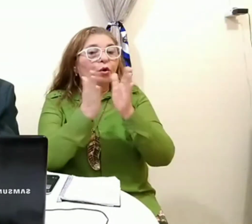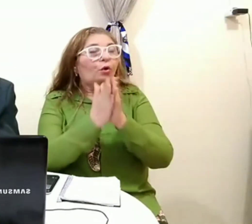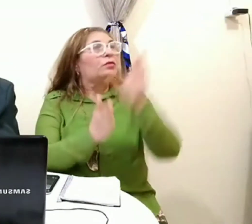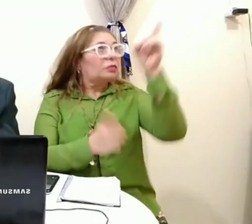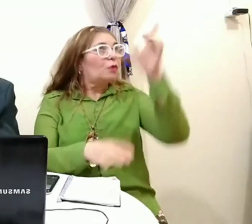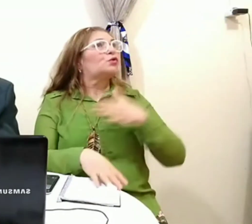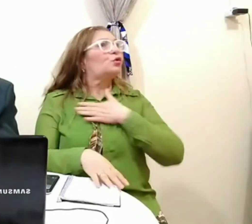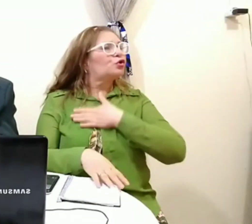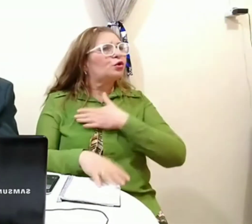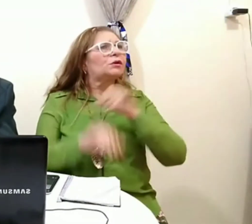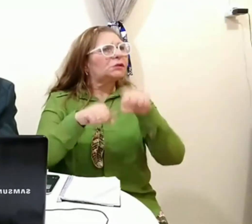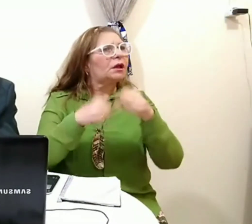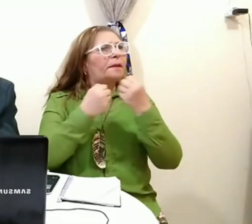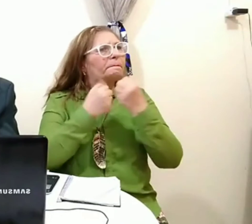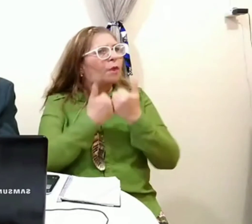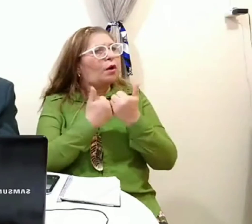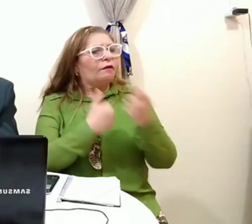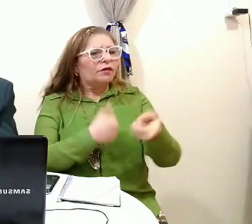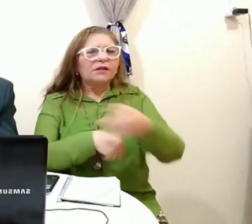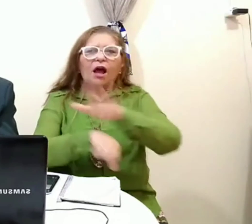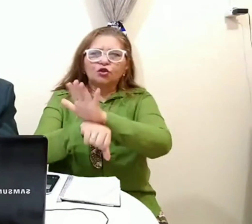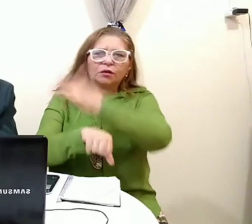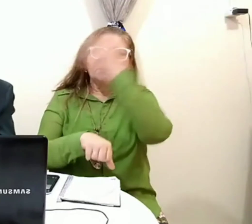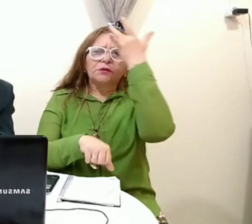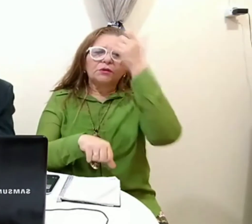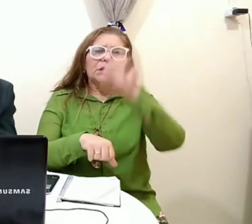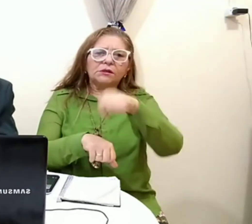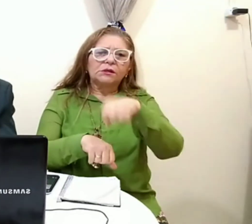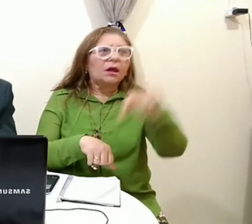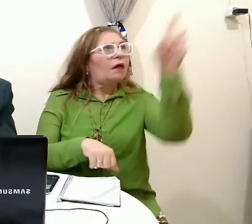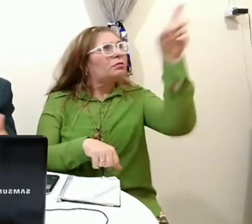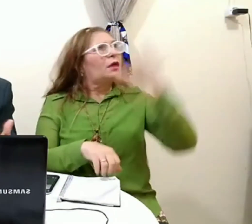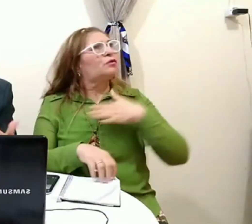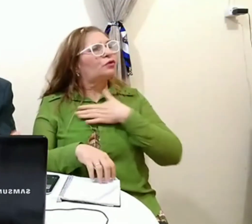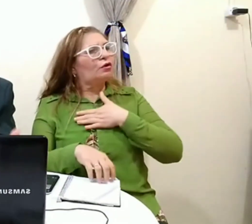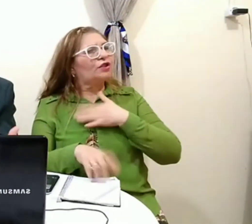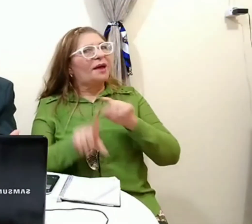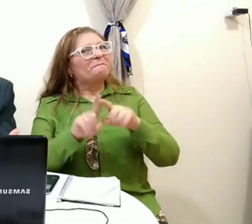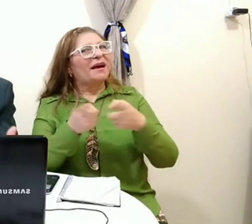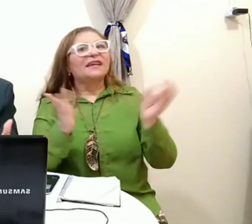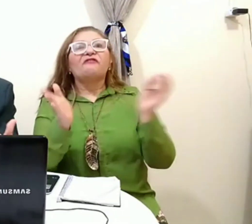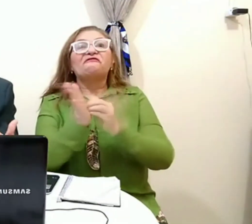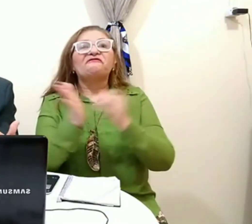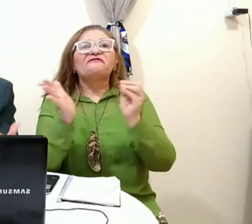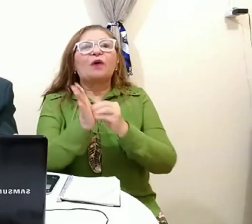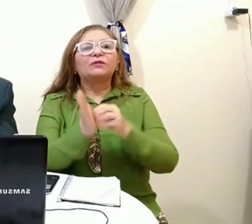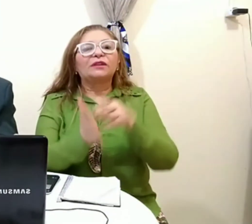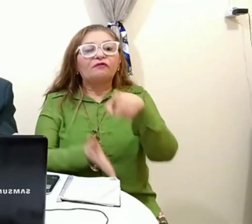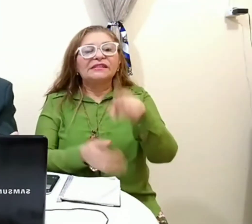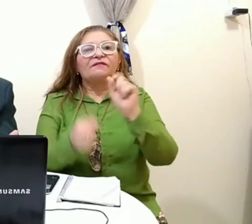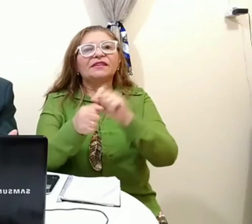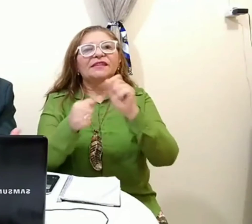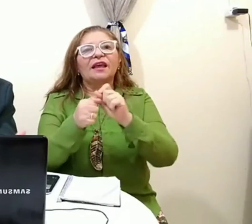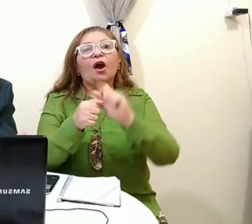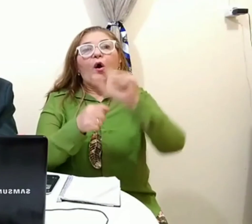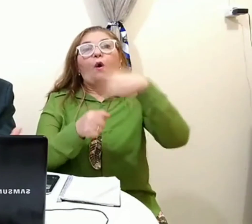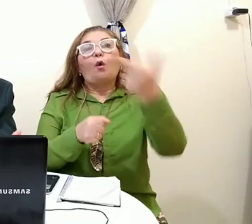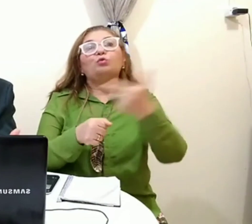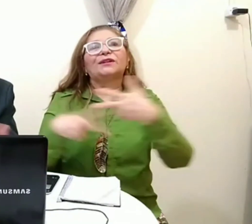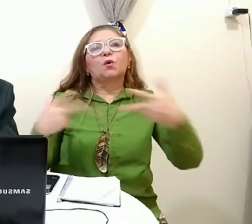de Deus. Agora, toma providências, faz alguma coisa. Deus quer salvar a tua vida, mas você precisa tomar